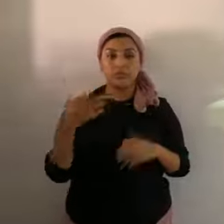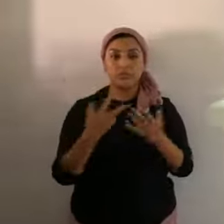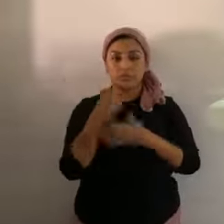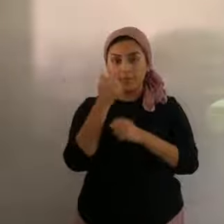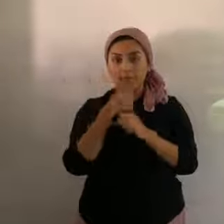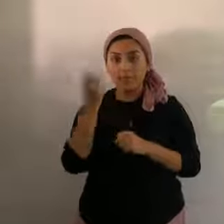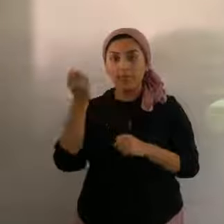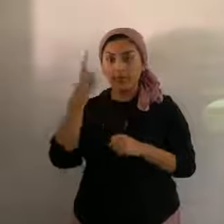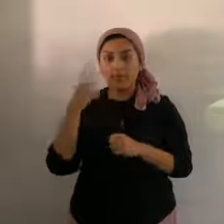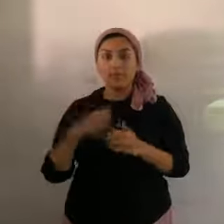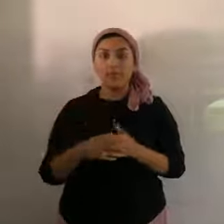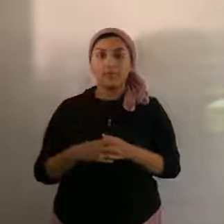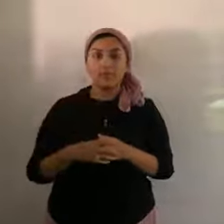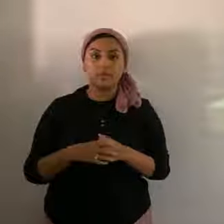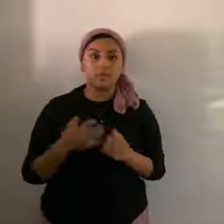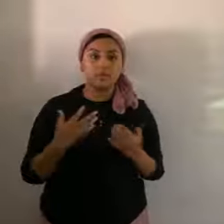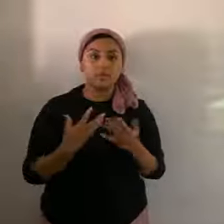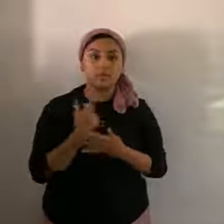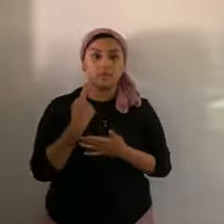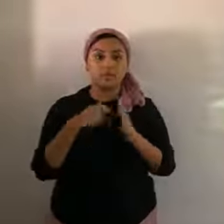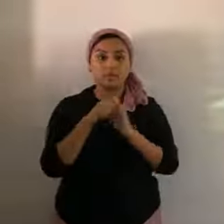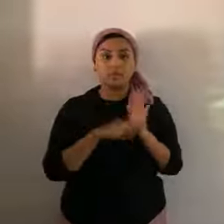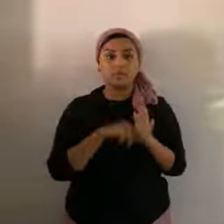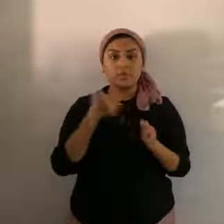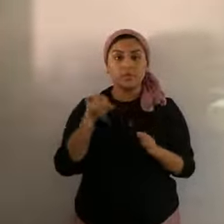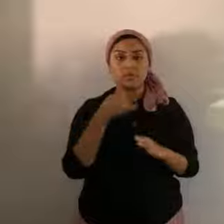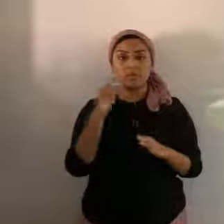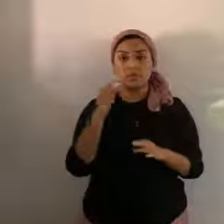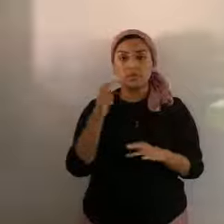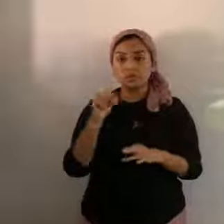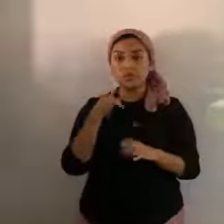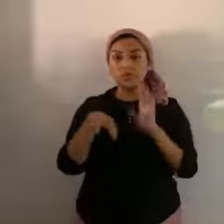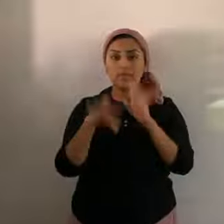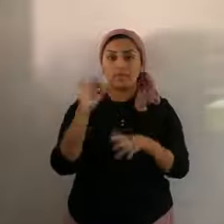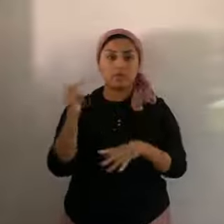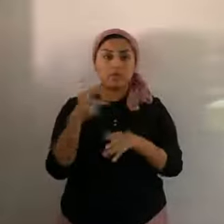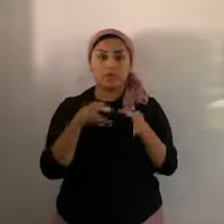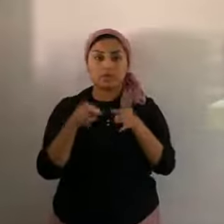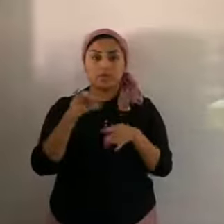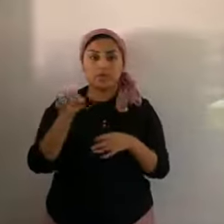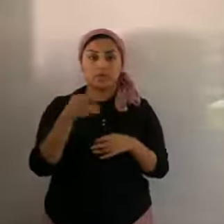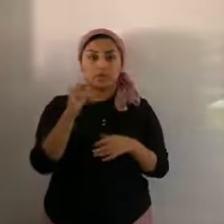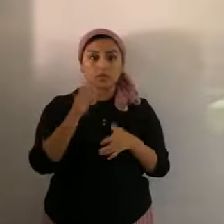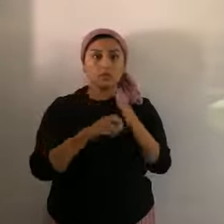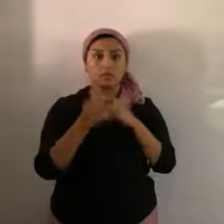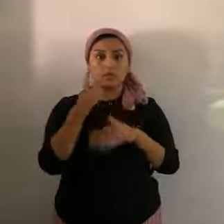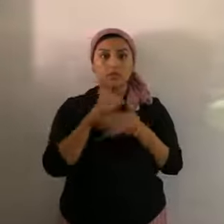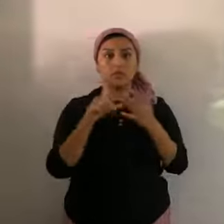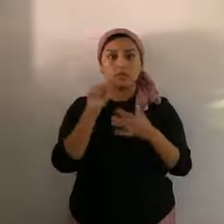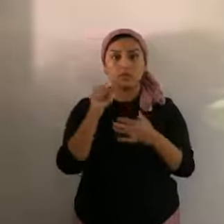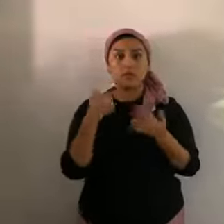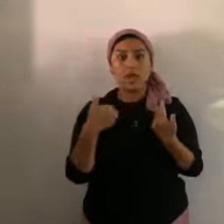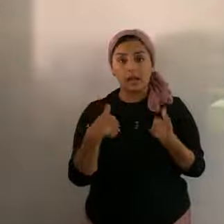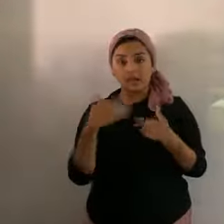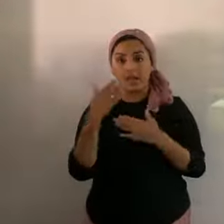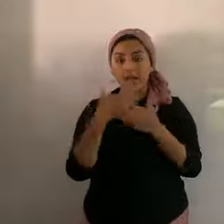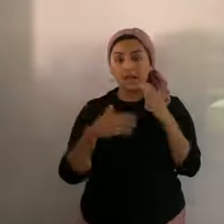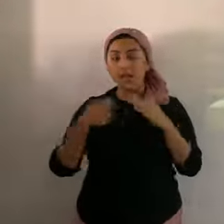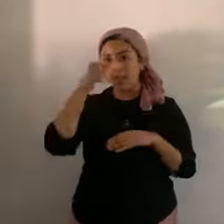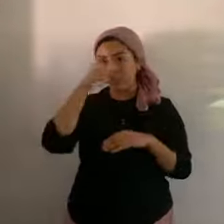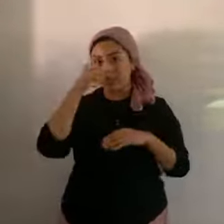que le entiendan, en el Evangelio de Juan. Ahí tú encuentras toda la explicación. En Yohanan 12, verso 20, había ciertos